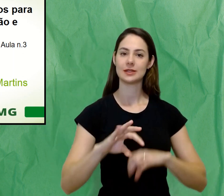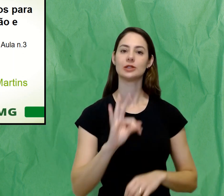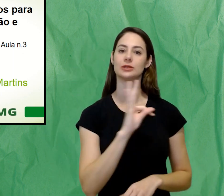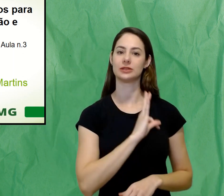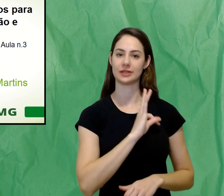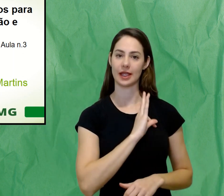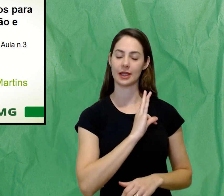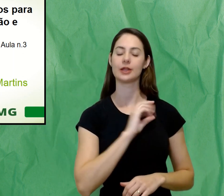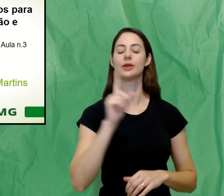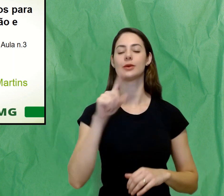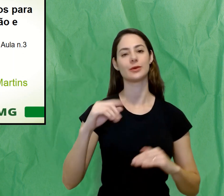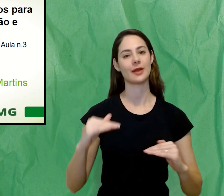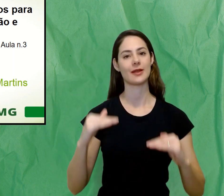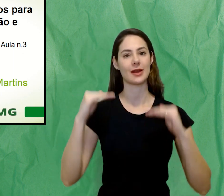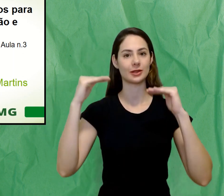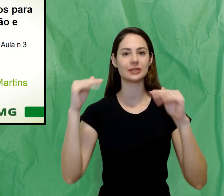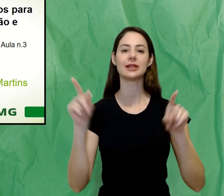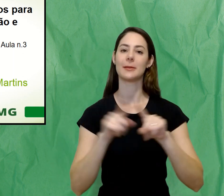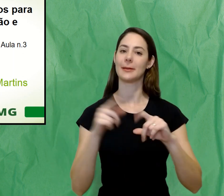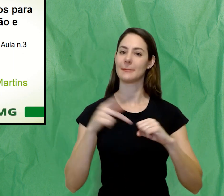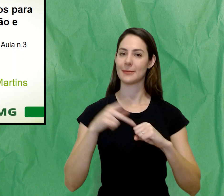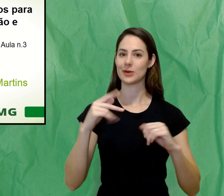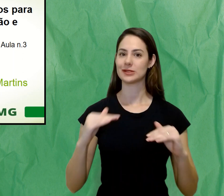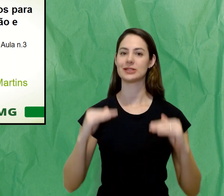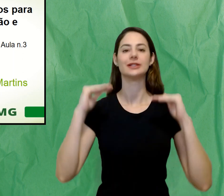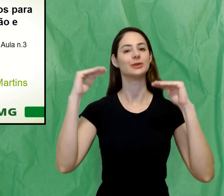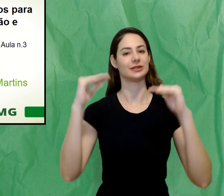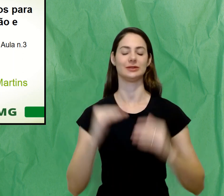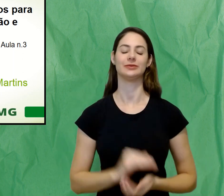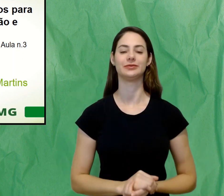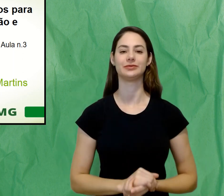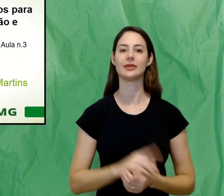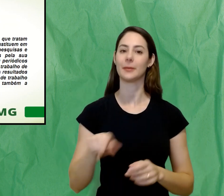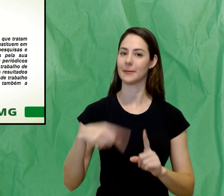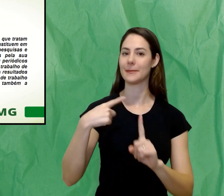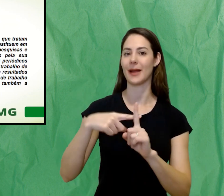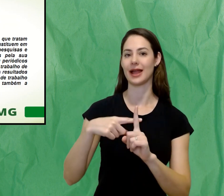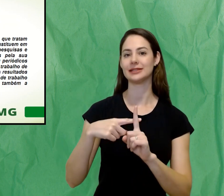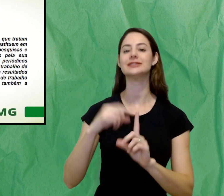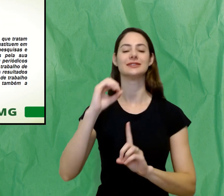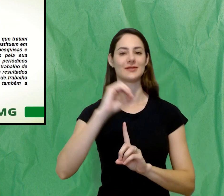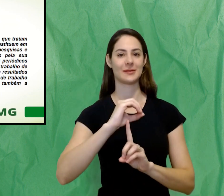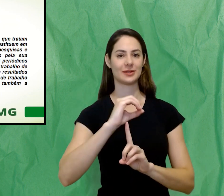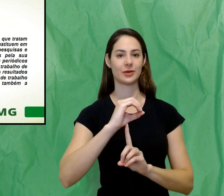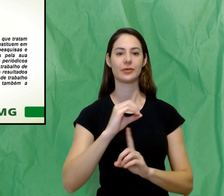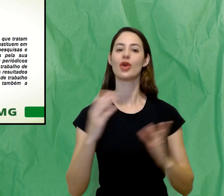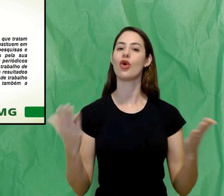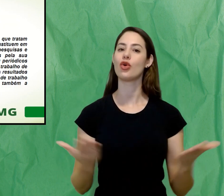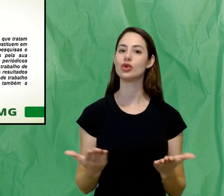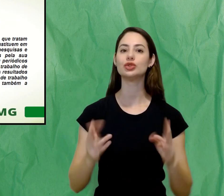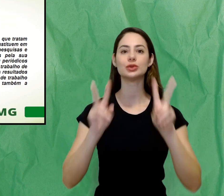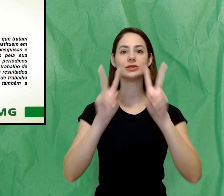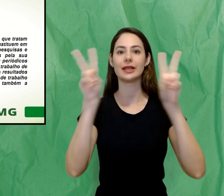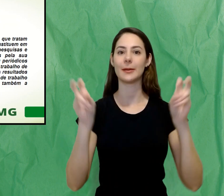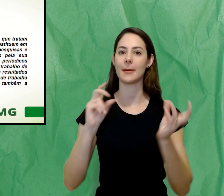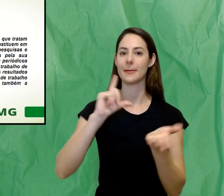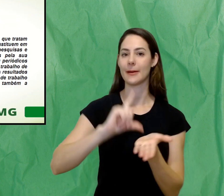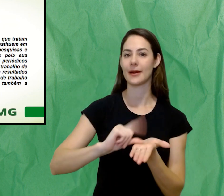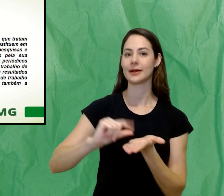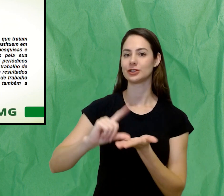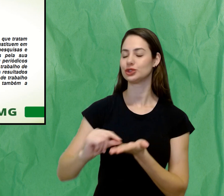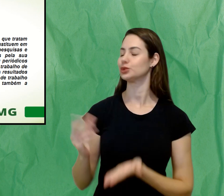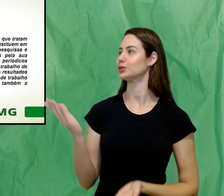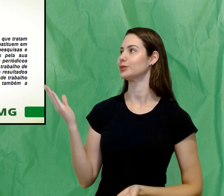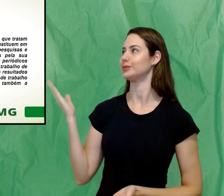e Pós-Graduação da plataforma Mais IFMG. E hoje o assunto é artigo científico. Eu coloquei